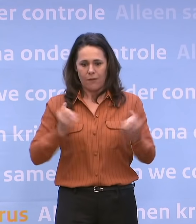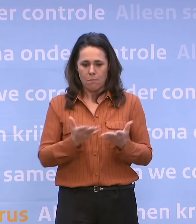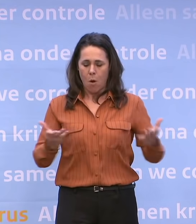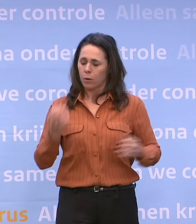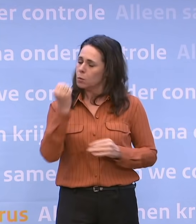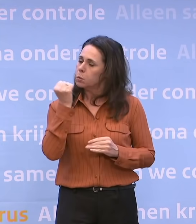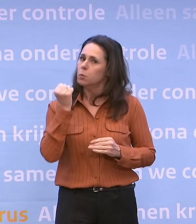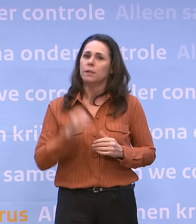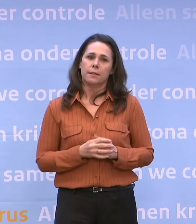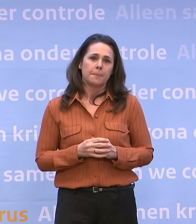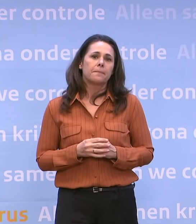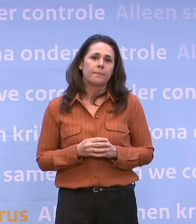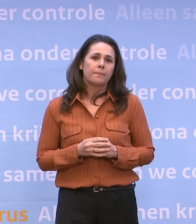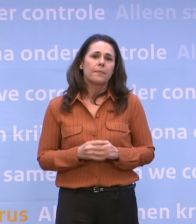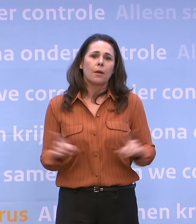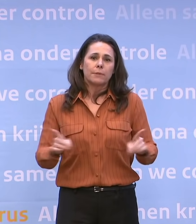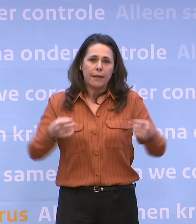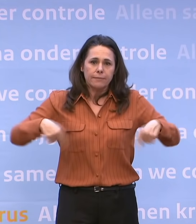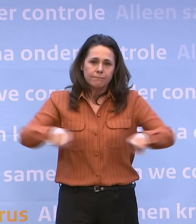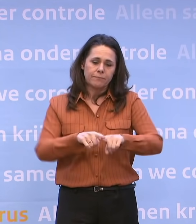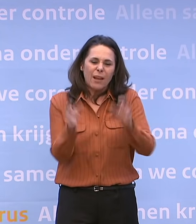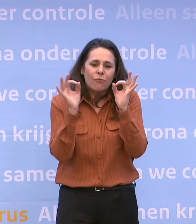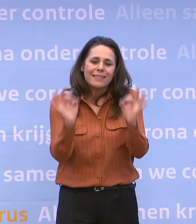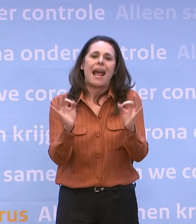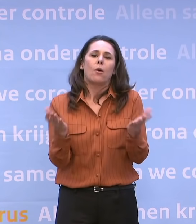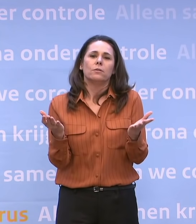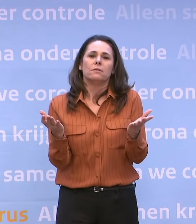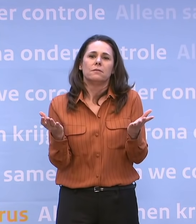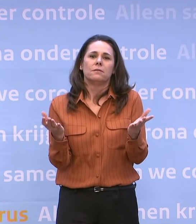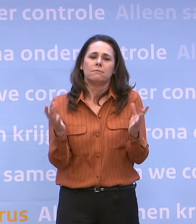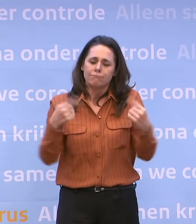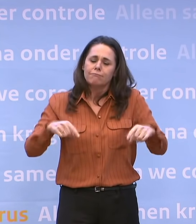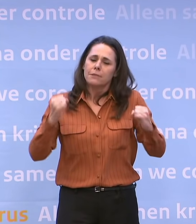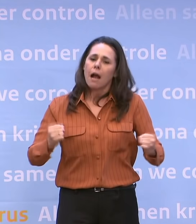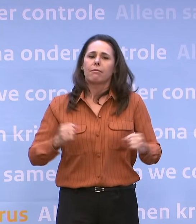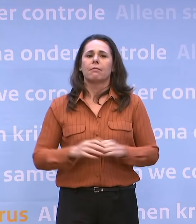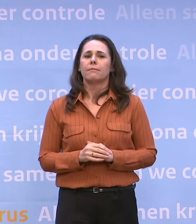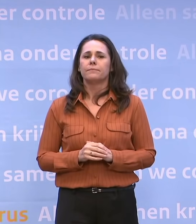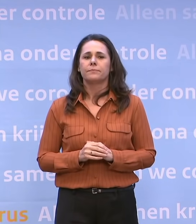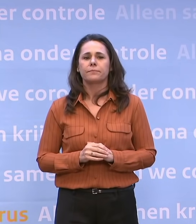groot. En dat geeft mij vertrouwen dat we het kunnen, dat we het aankunnen met elkaar. Ja, zeker. Tweede rij.